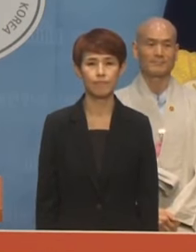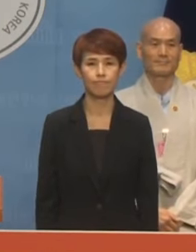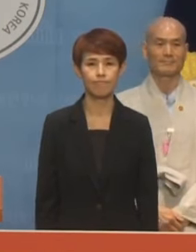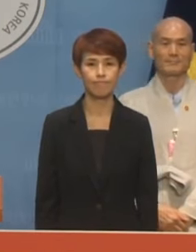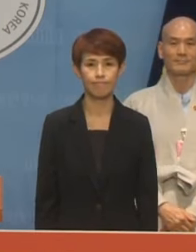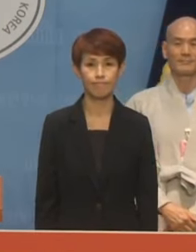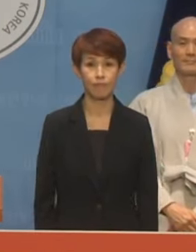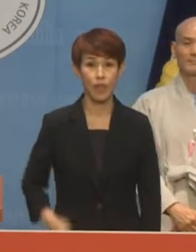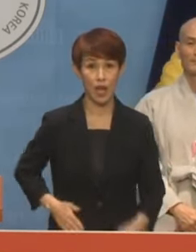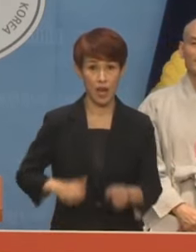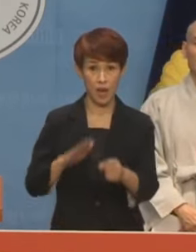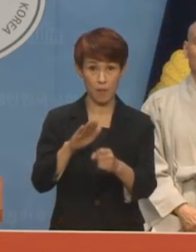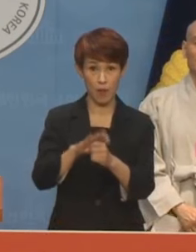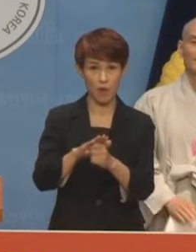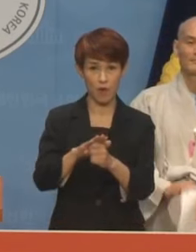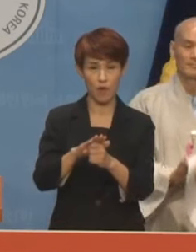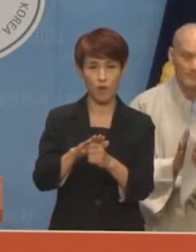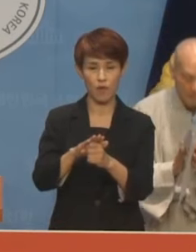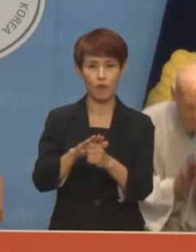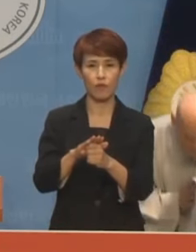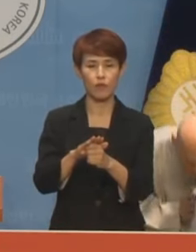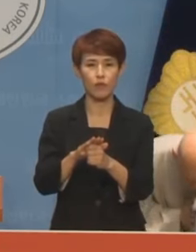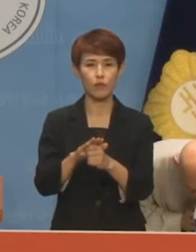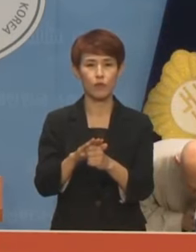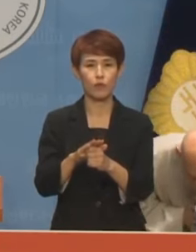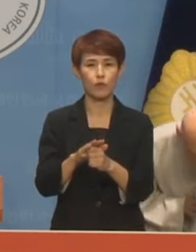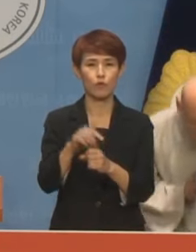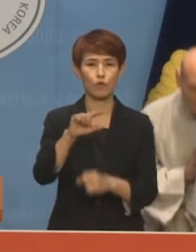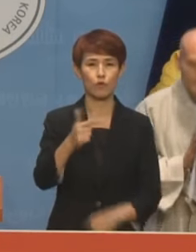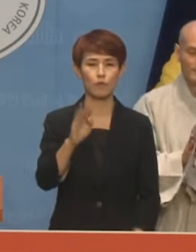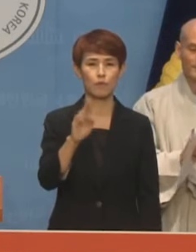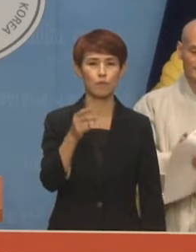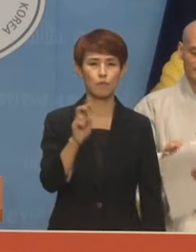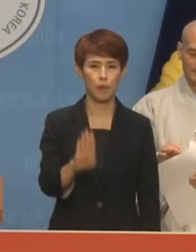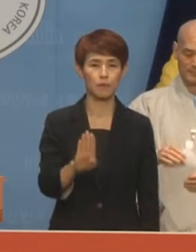네, 해병 군법사 진우수님이십니다.